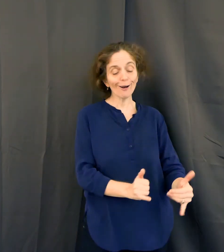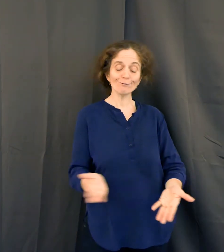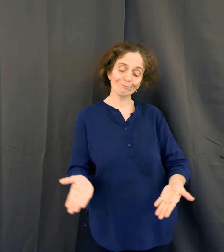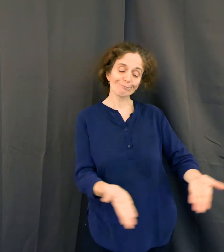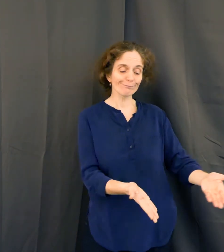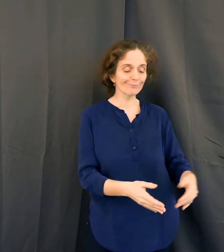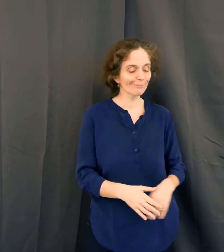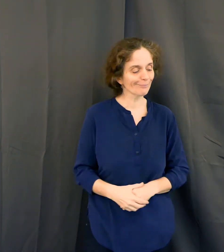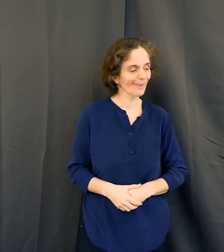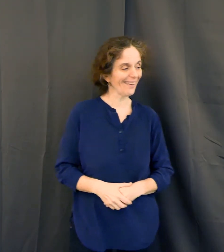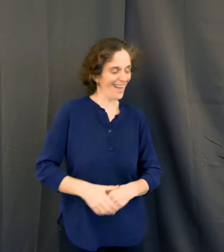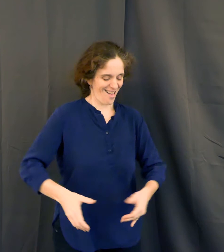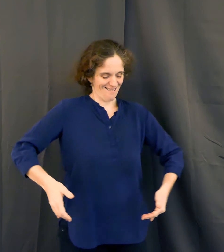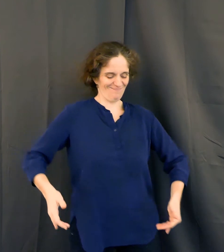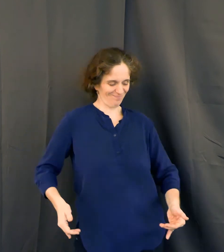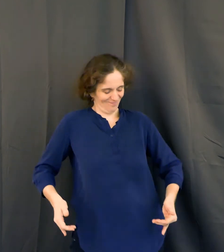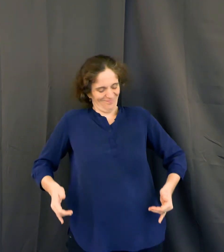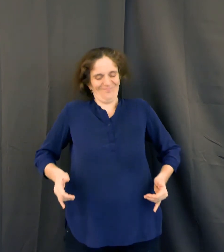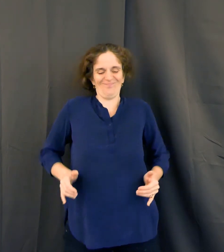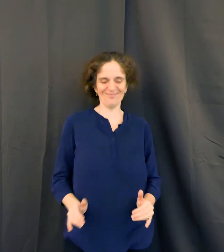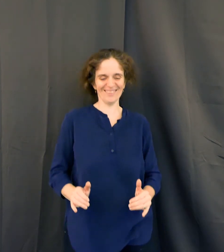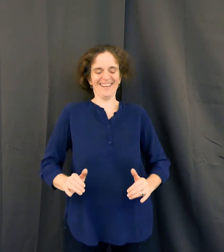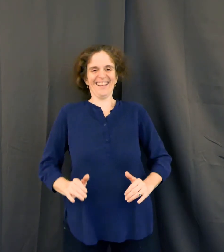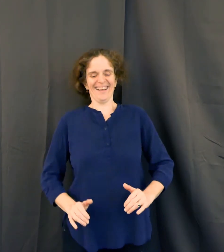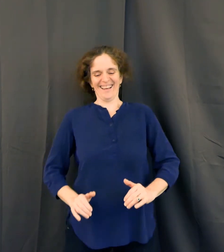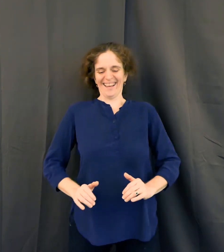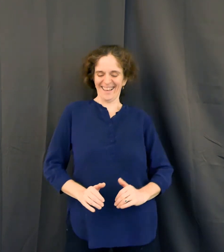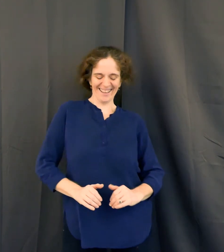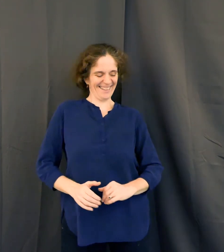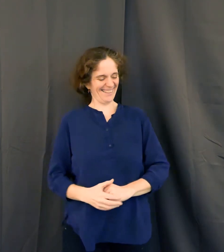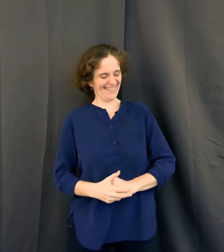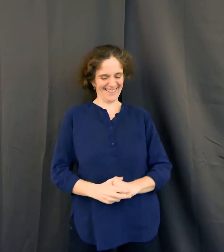Entrez, asseyez-vous. Le Père Noël s'installe sur un siège.